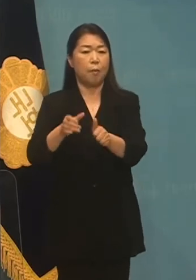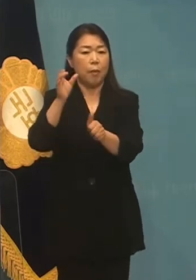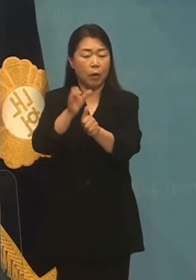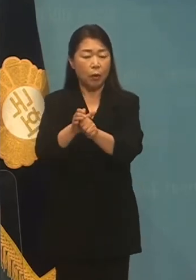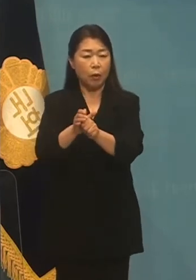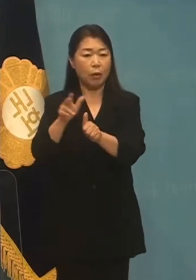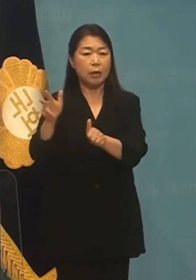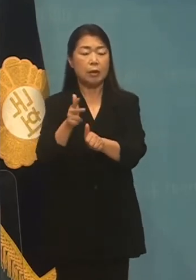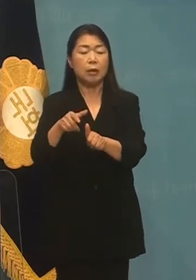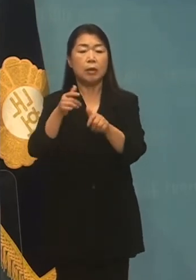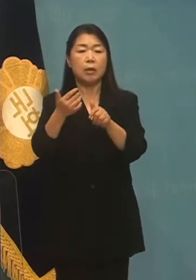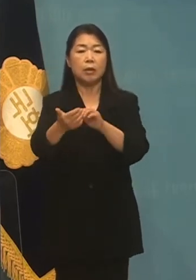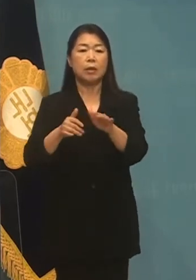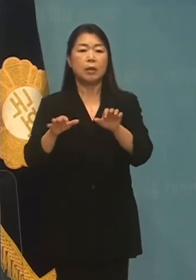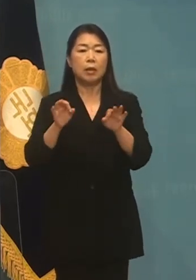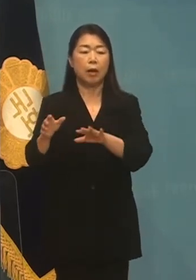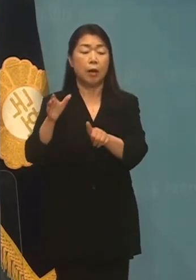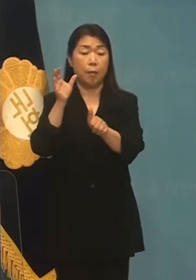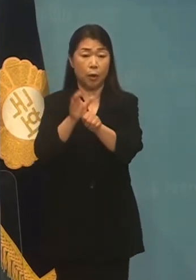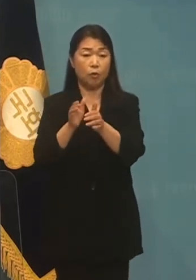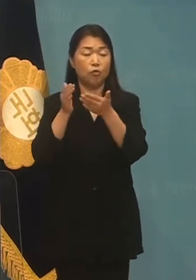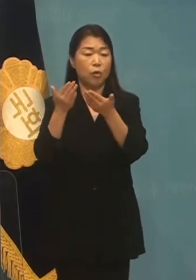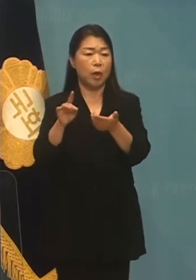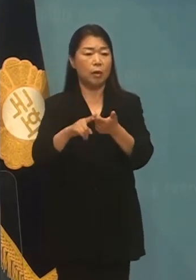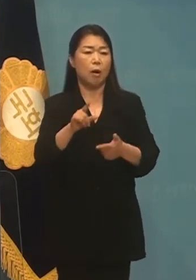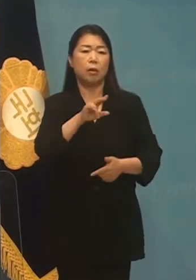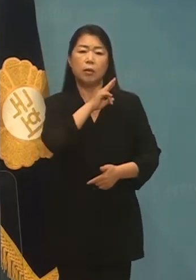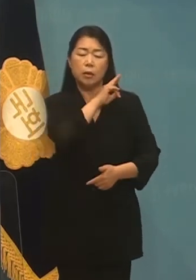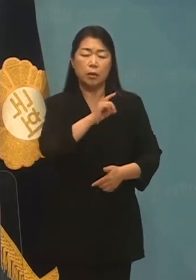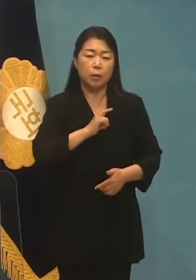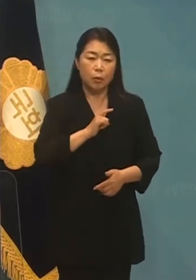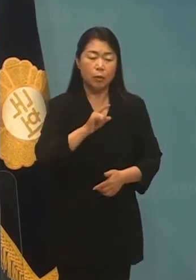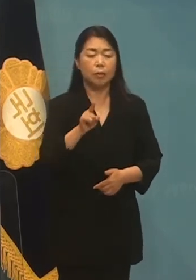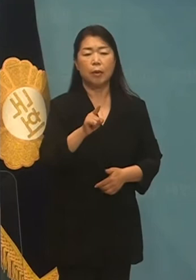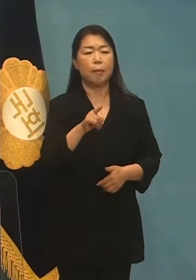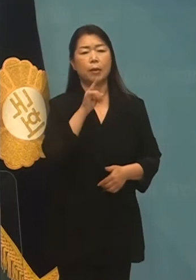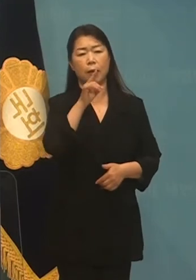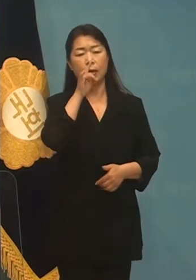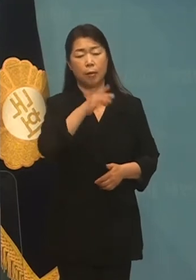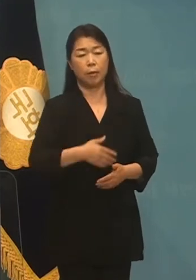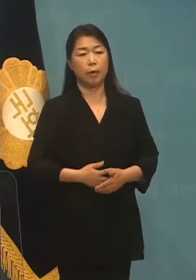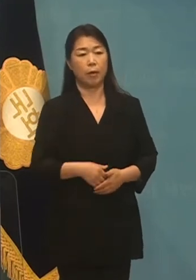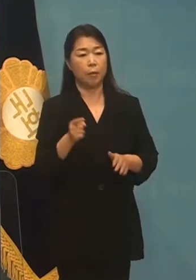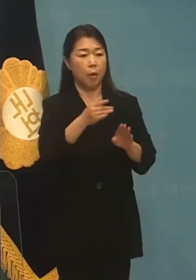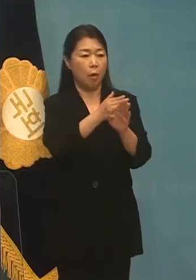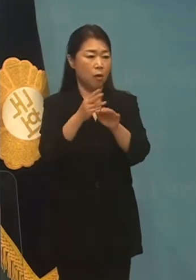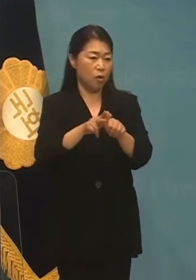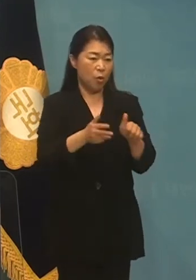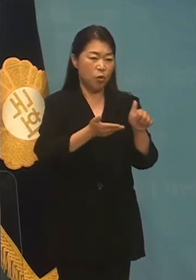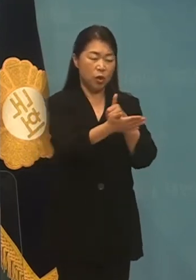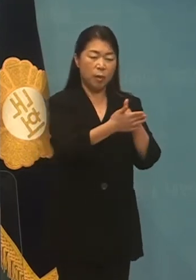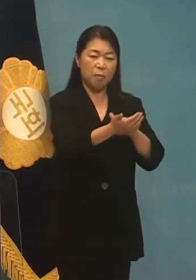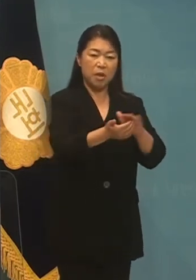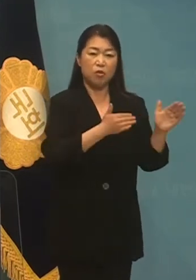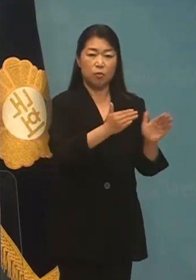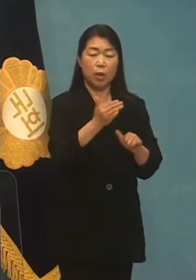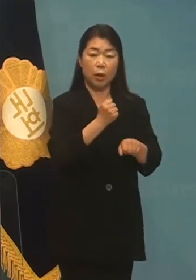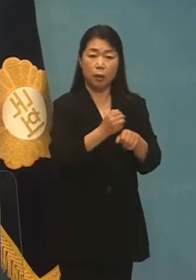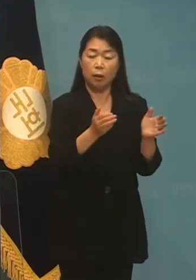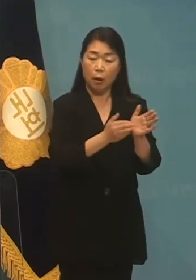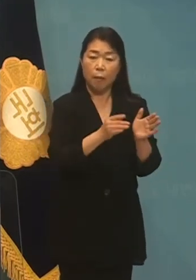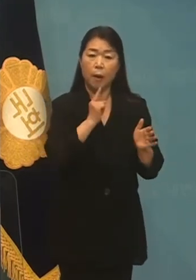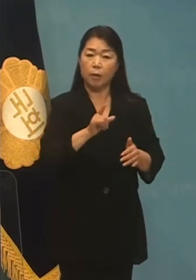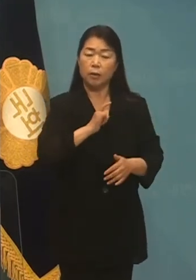특정사에게만 미리 대장동 결합 개발에 대한 정보를 줬기 때문이라는 주장도 있습니다.